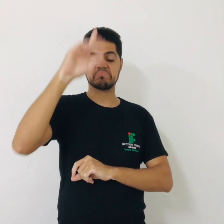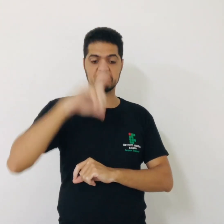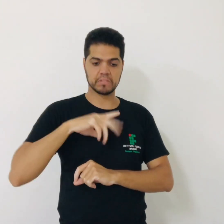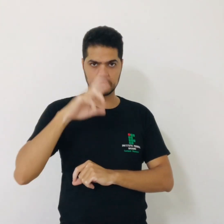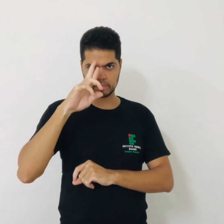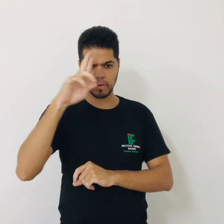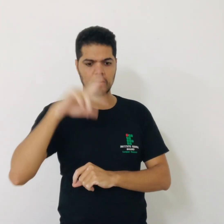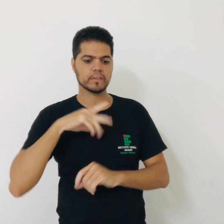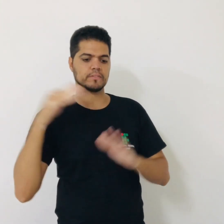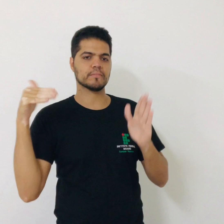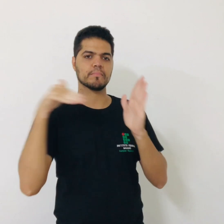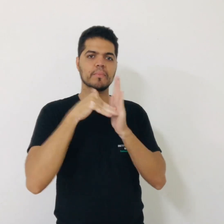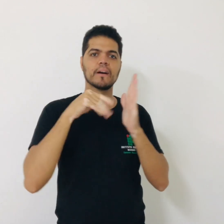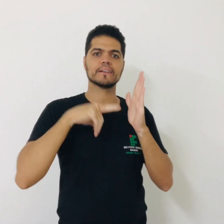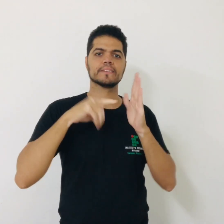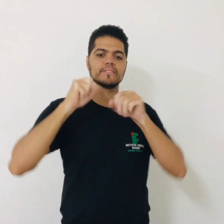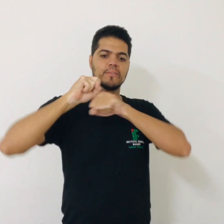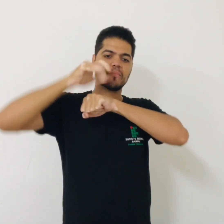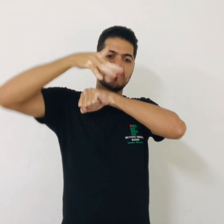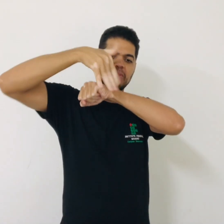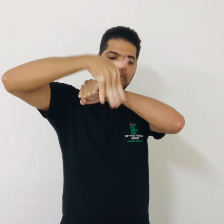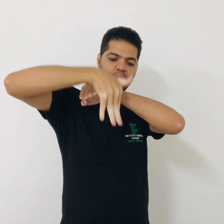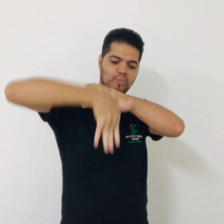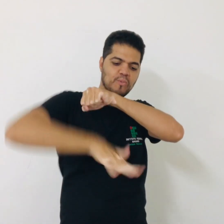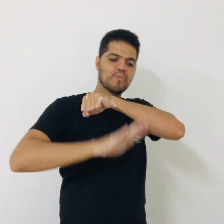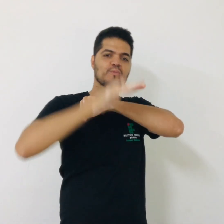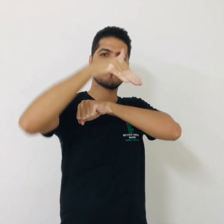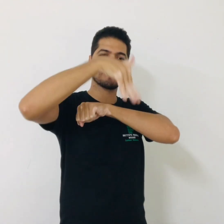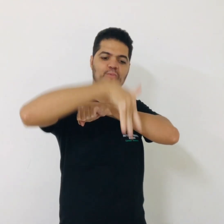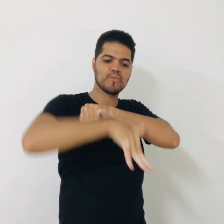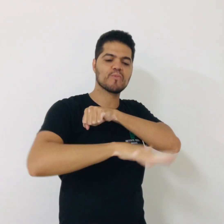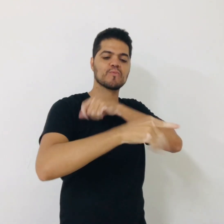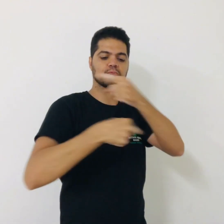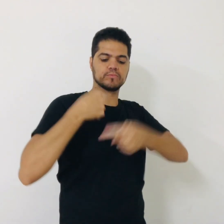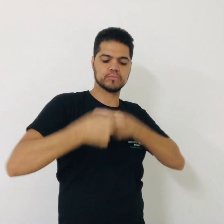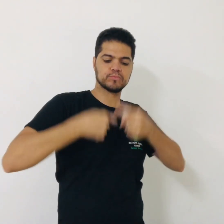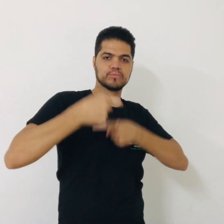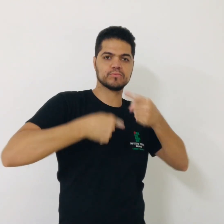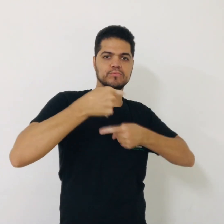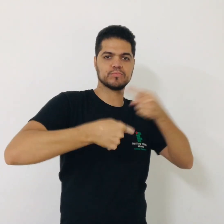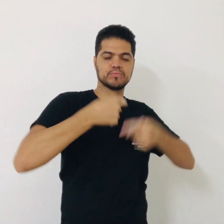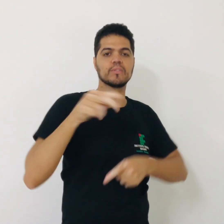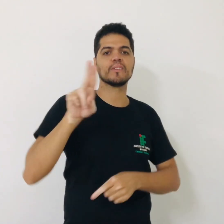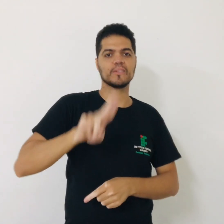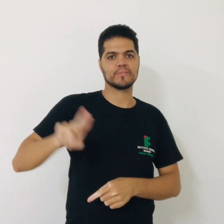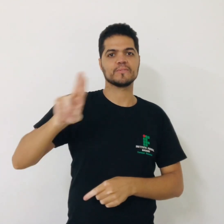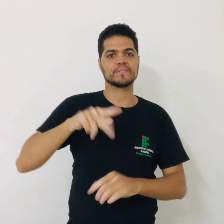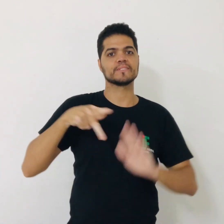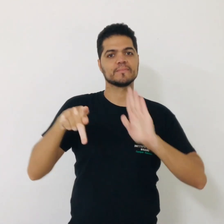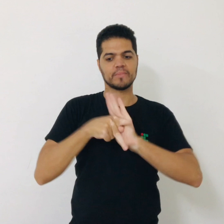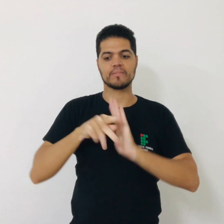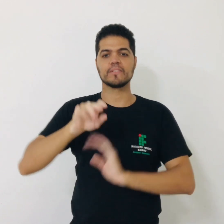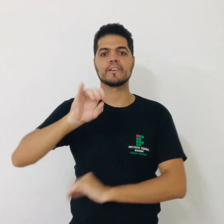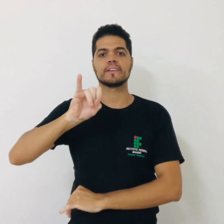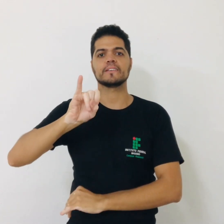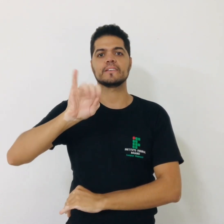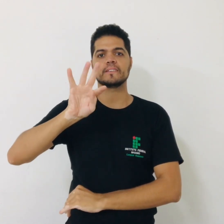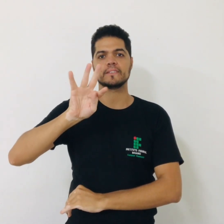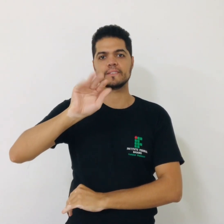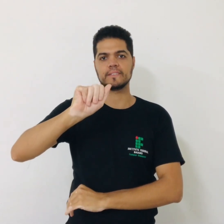potencial hidrelétrico nas regiões de quedas de água mais relevantes, como é o caso de Itaipu.